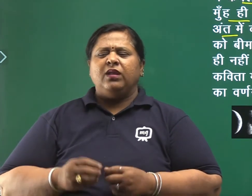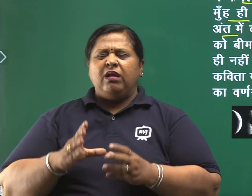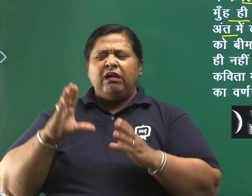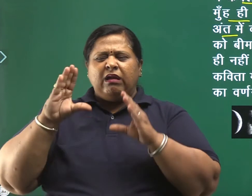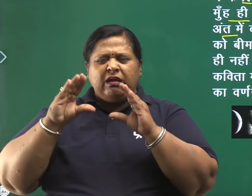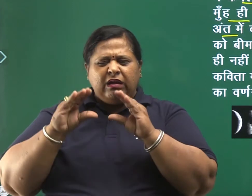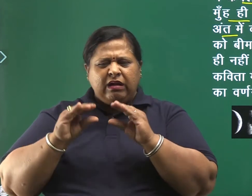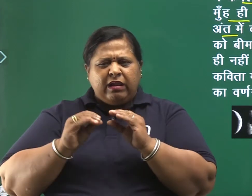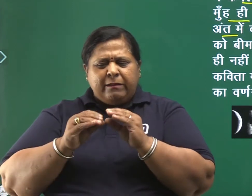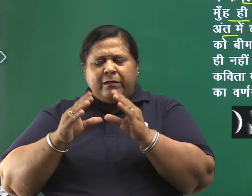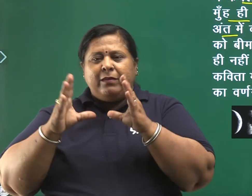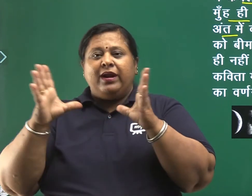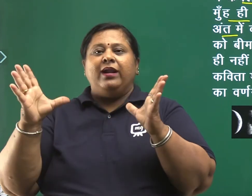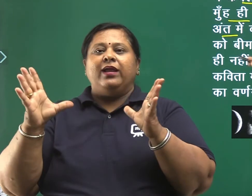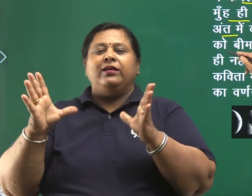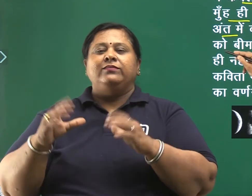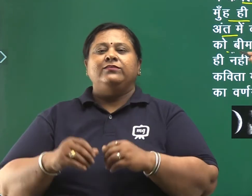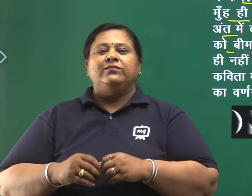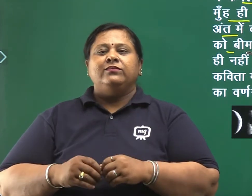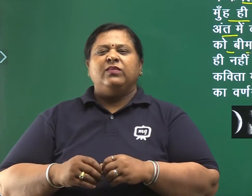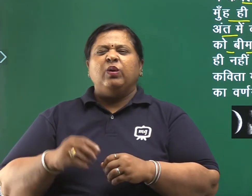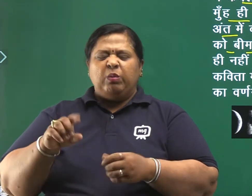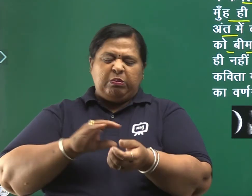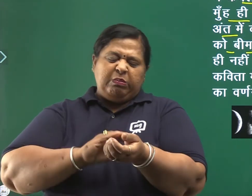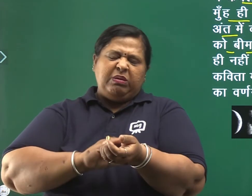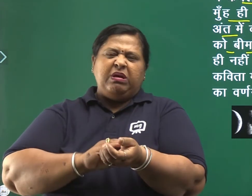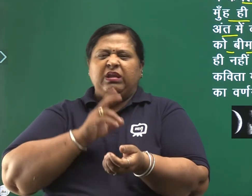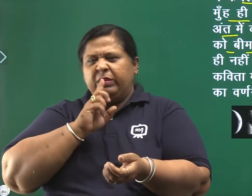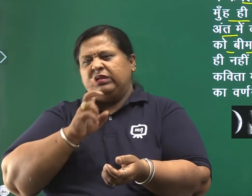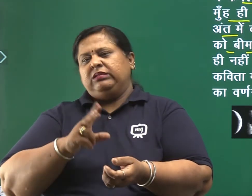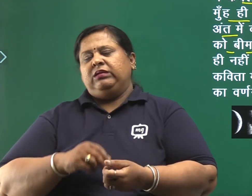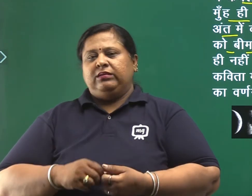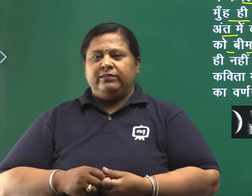घटने बढ़ने को बीमारी बताती है,